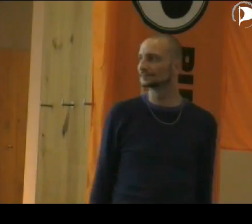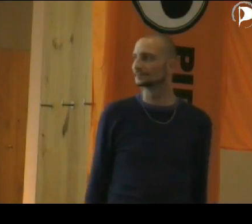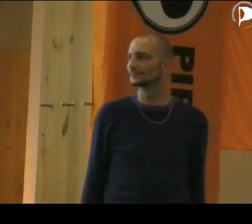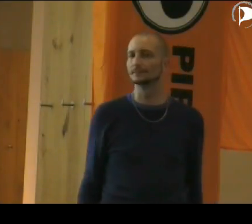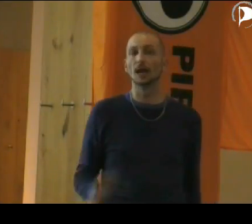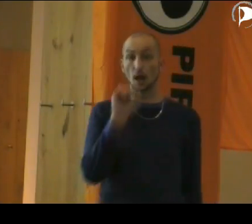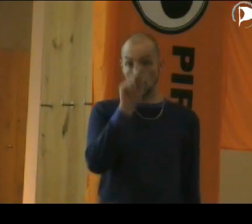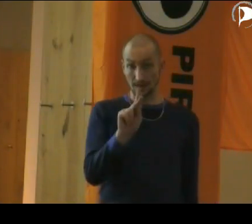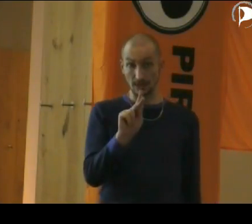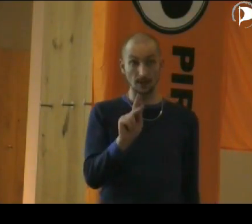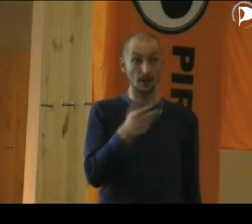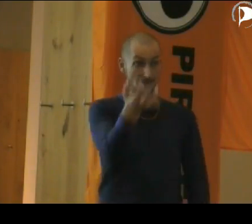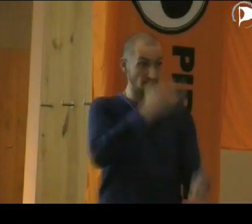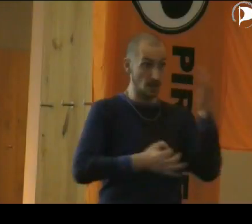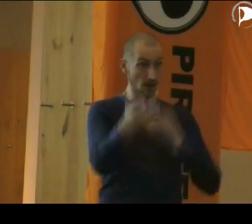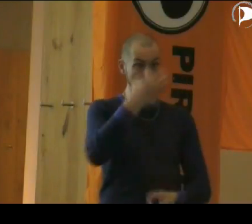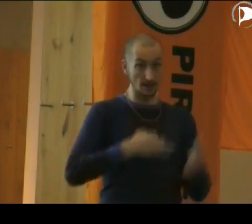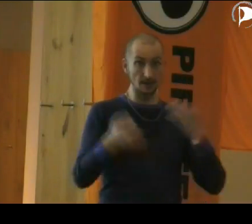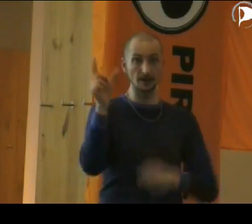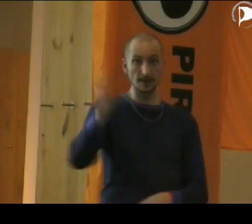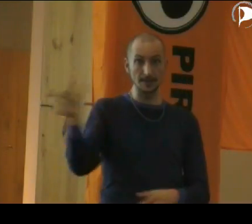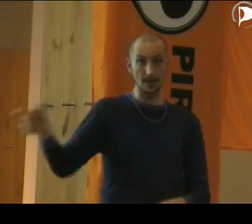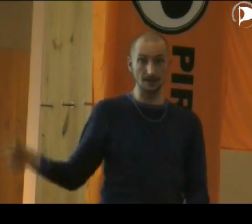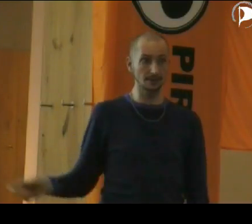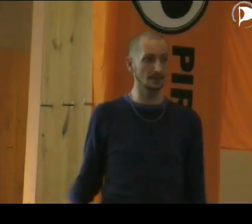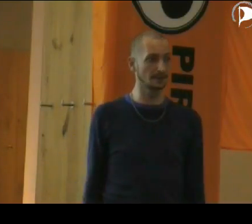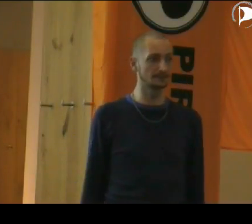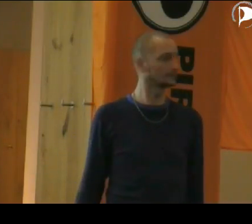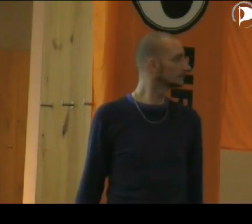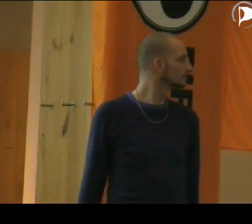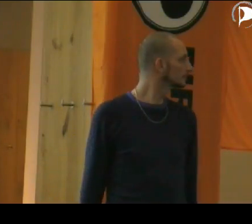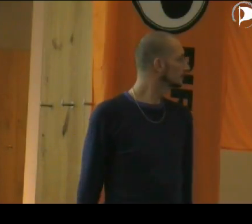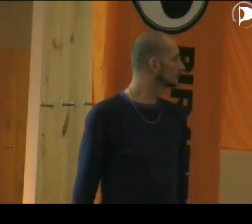gibt es molly kandidaten bitte